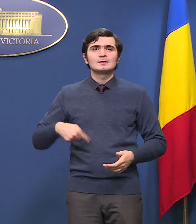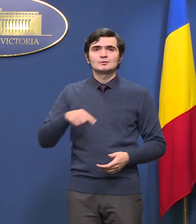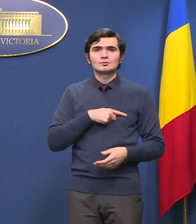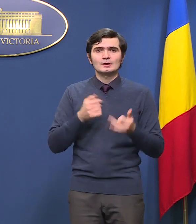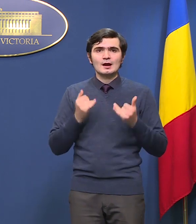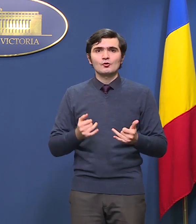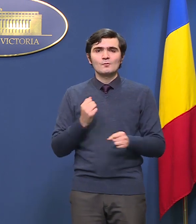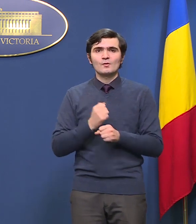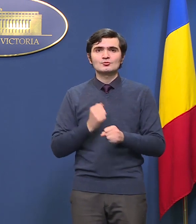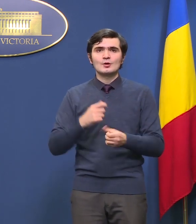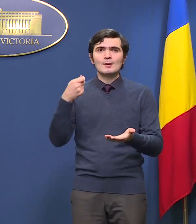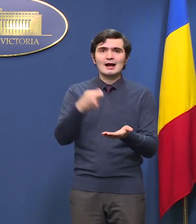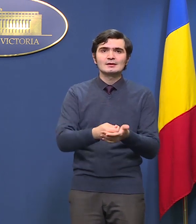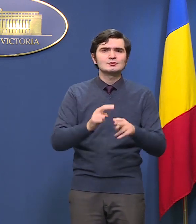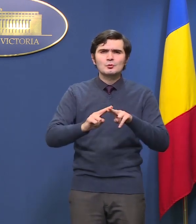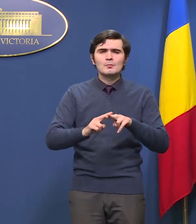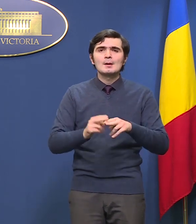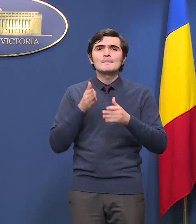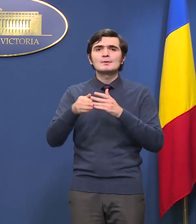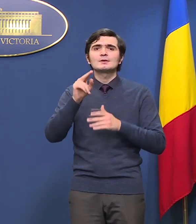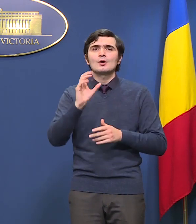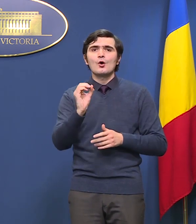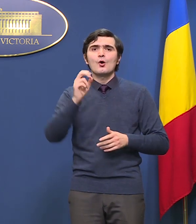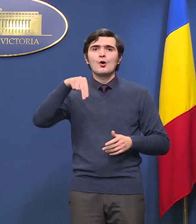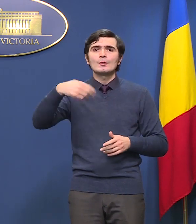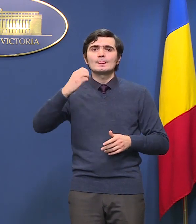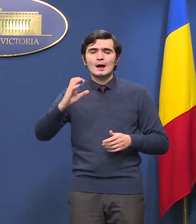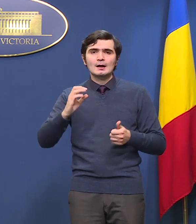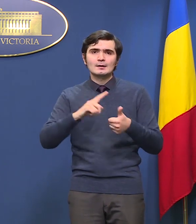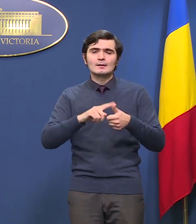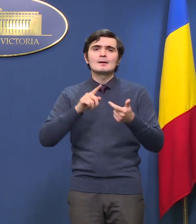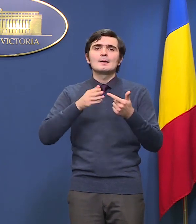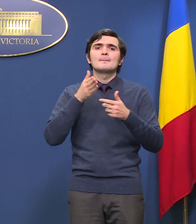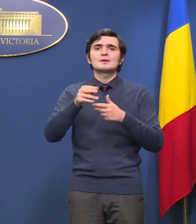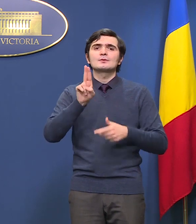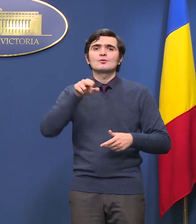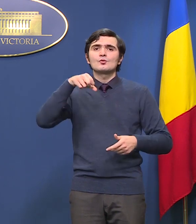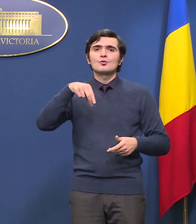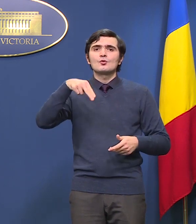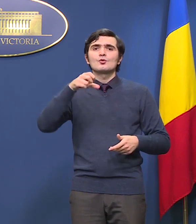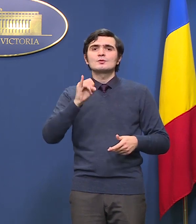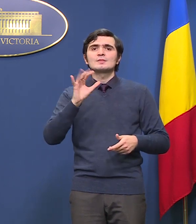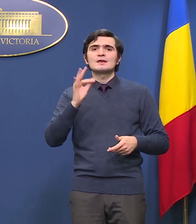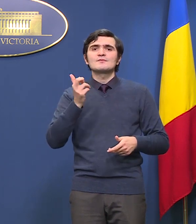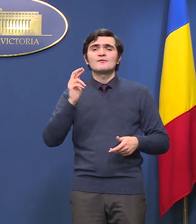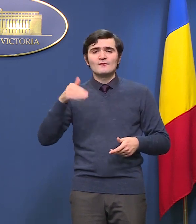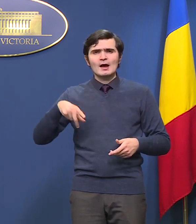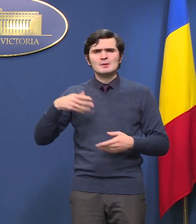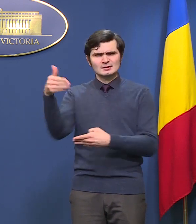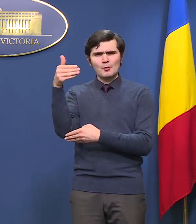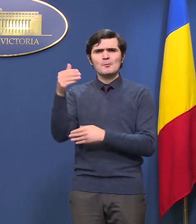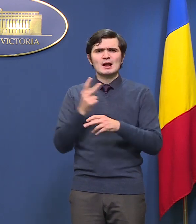derulăm achizițiile prin ONAC, prin Unifarm, care este compania statului, care este în subordinea